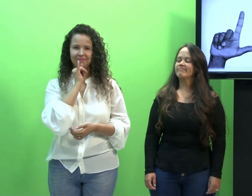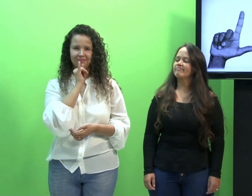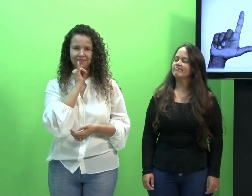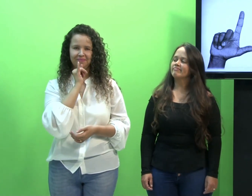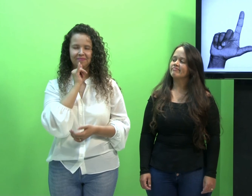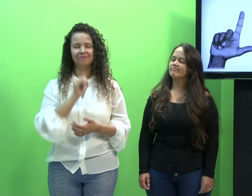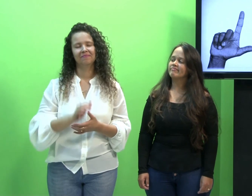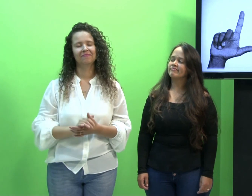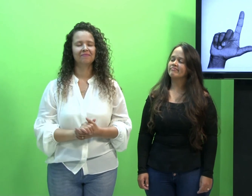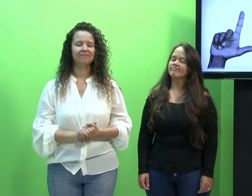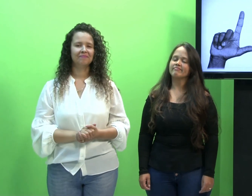Exemplos: